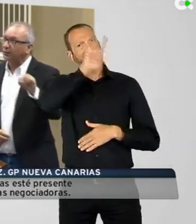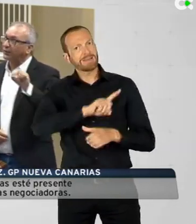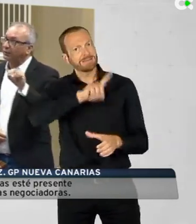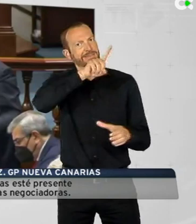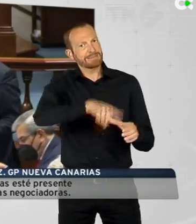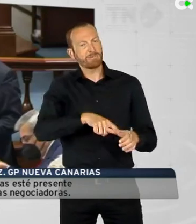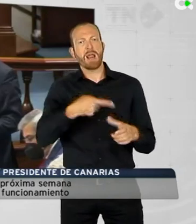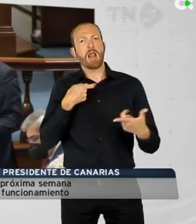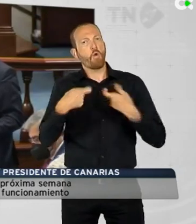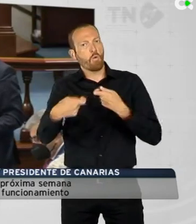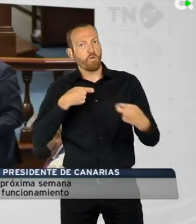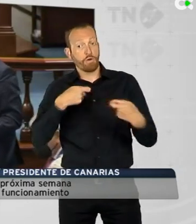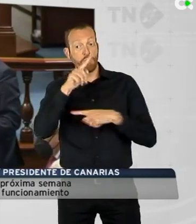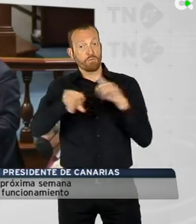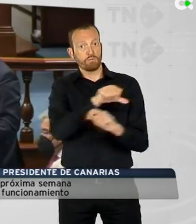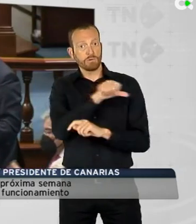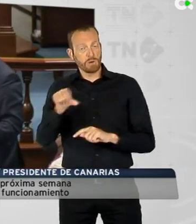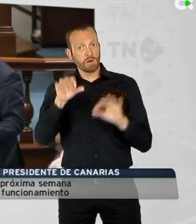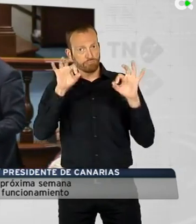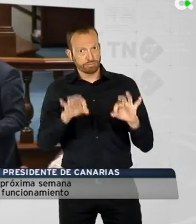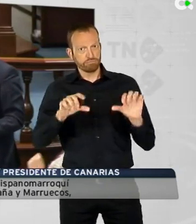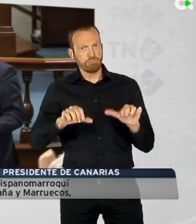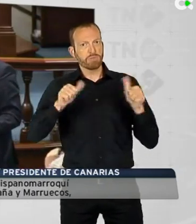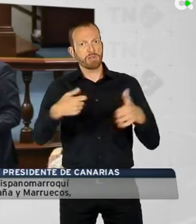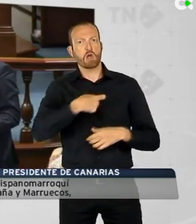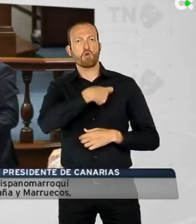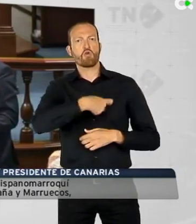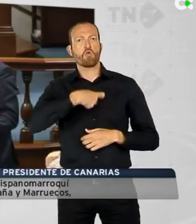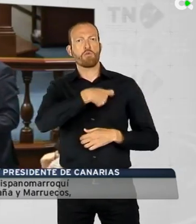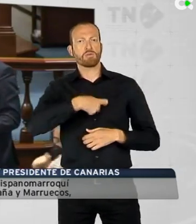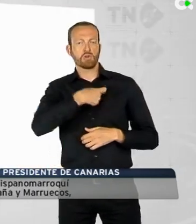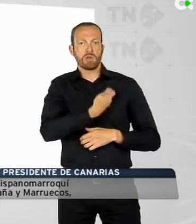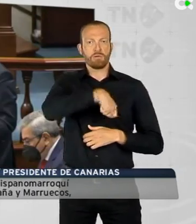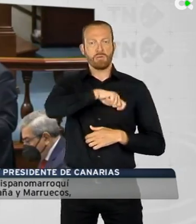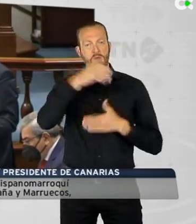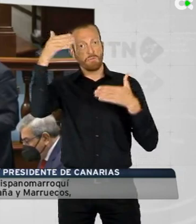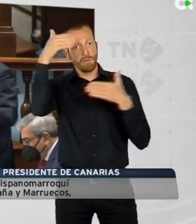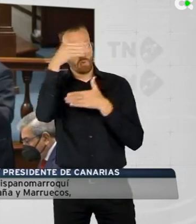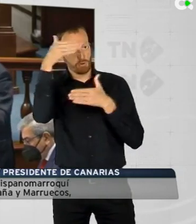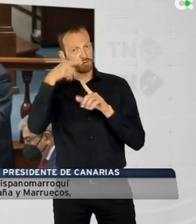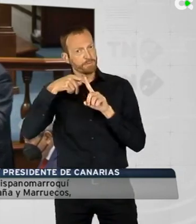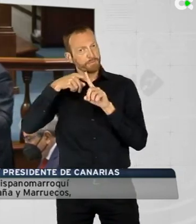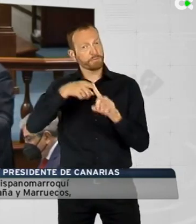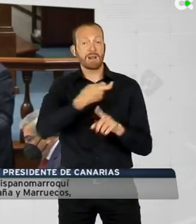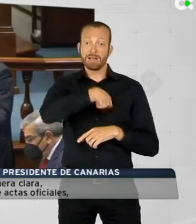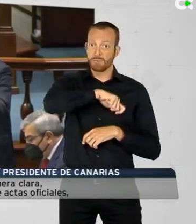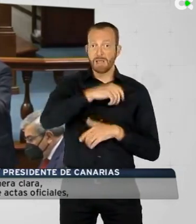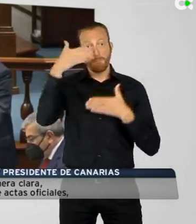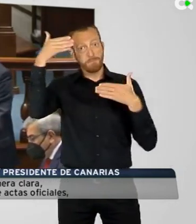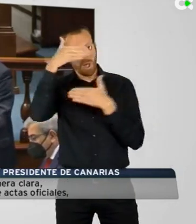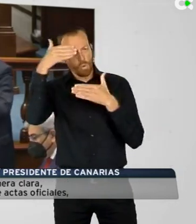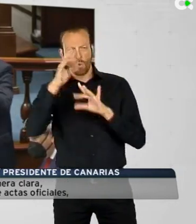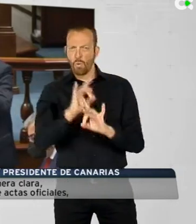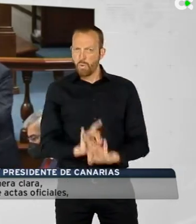rondas negociadoras. A partir de la próxima semana se pondrá en funcionamiento la Comisión Hispano-Marroquí para que España y Marruecos, de